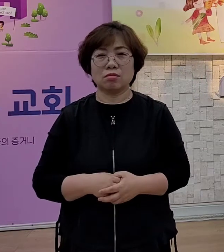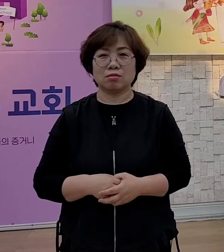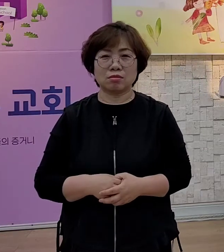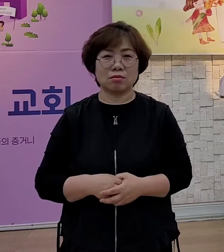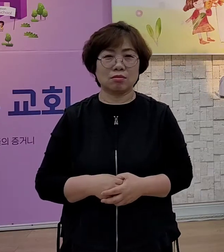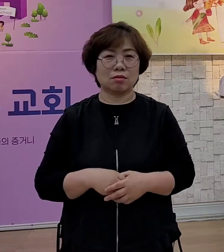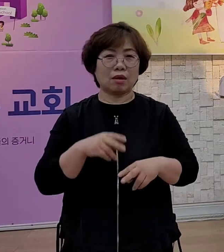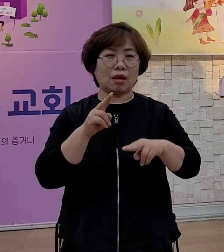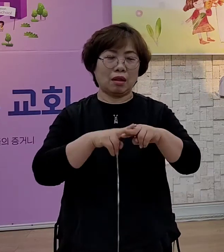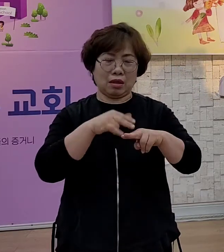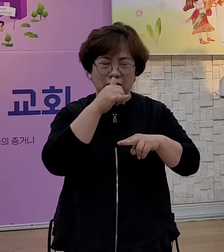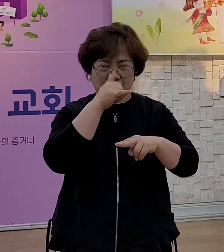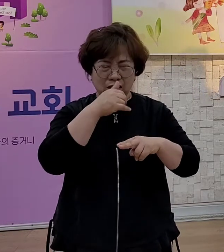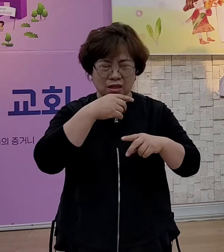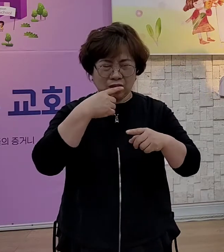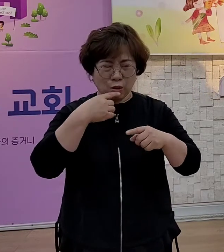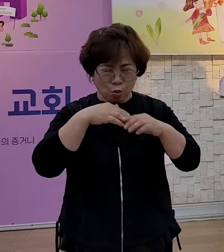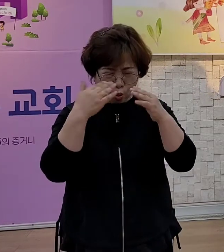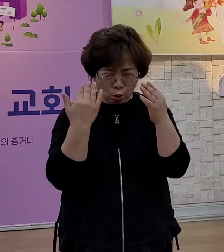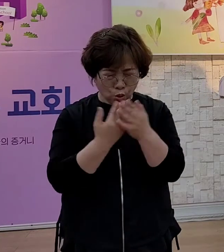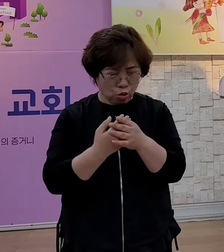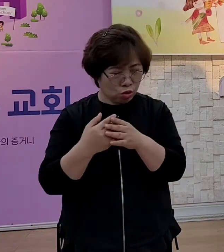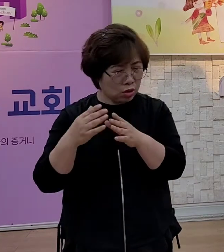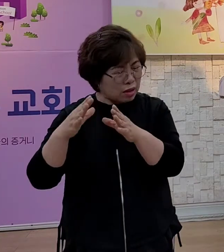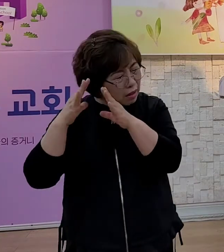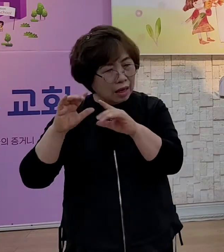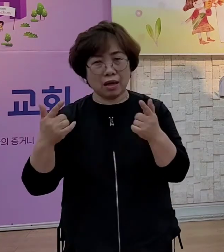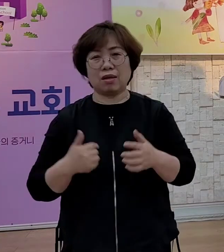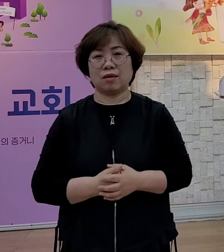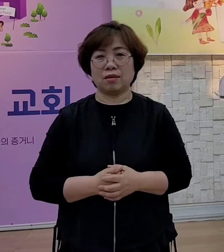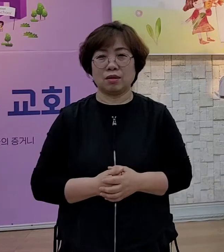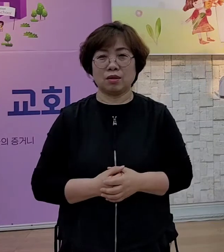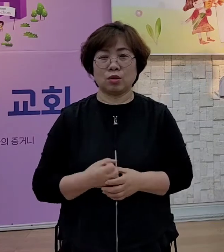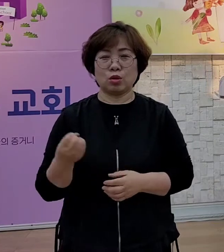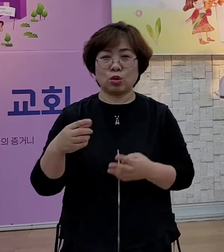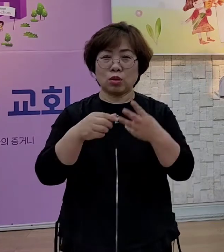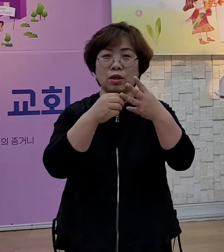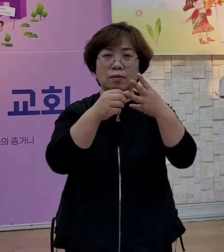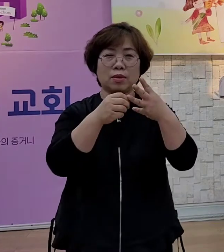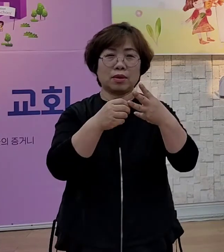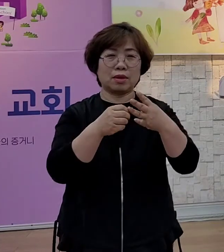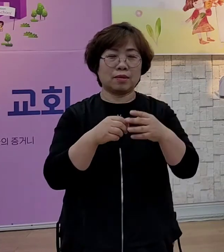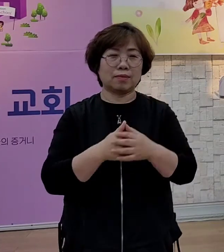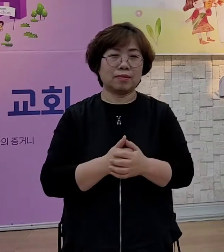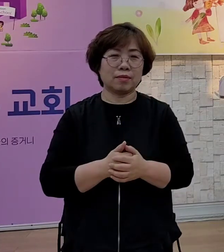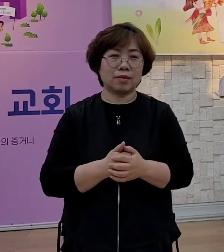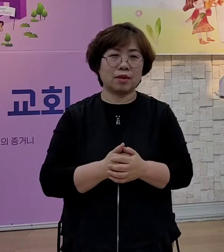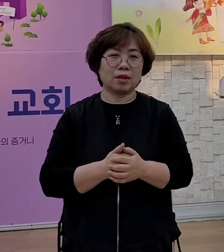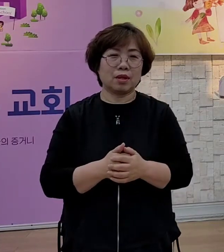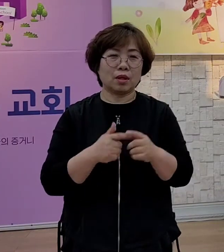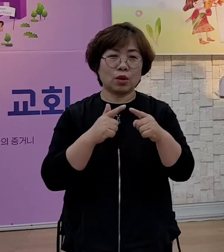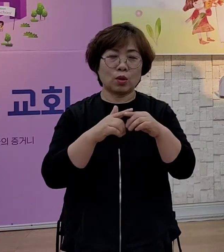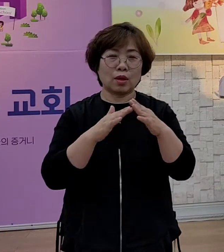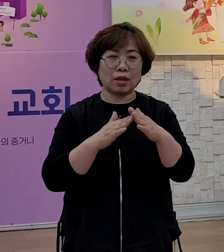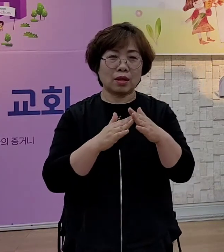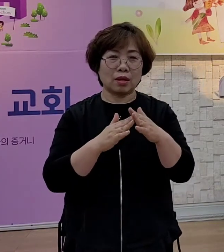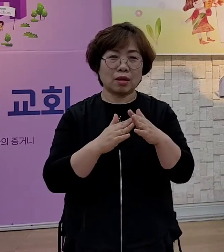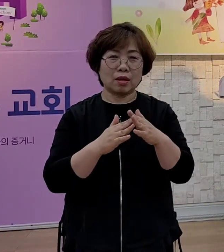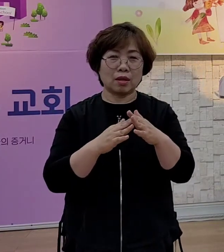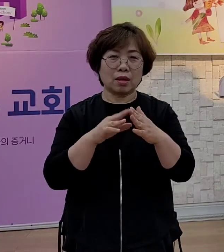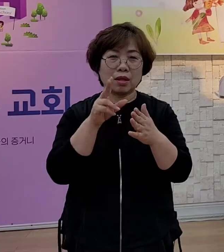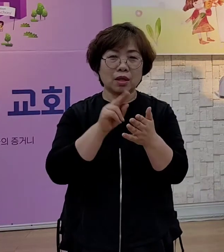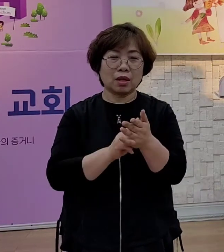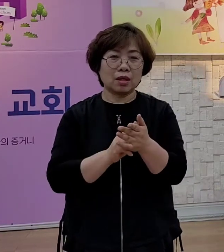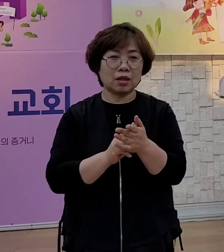앉아있는 게 경청이 아니거든요. 그런가 하면 또 다음으로 교회에서 많이 일어나는 이 경청의 문제가